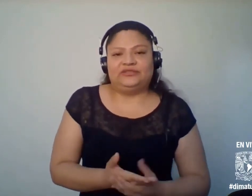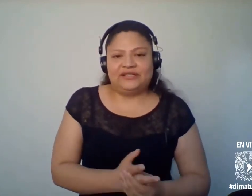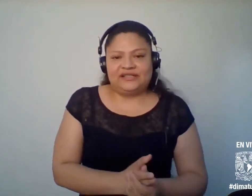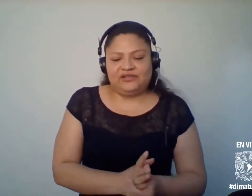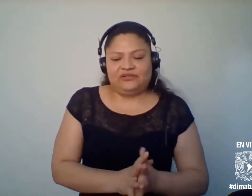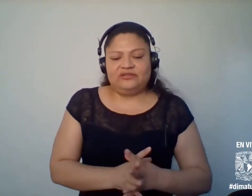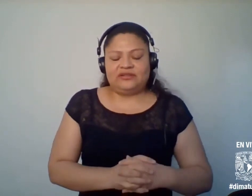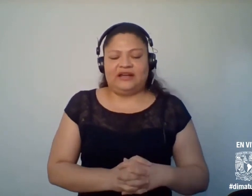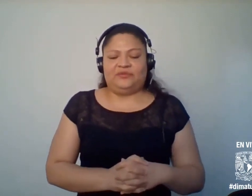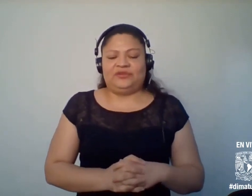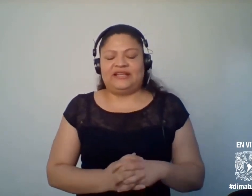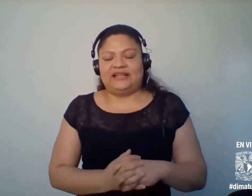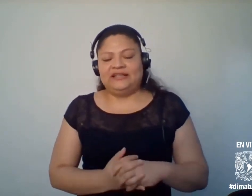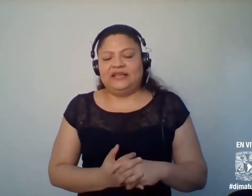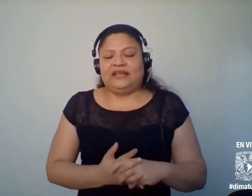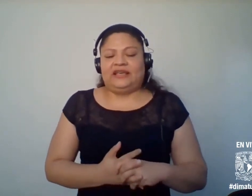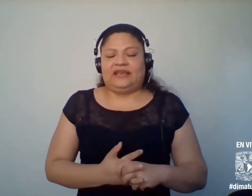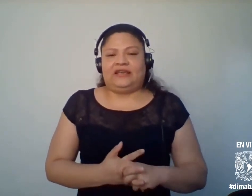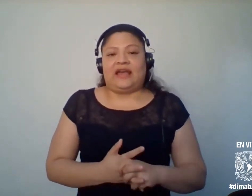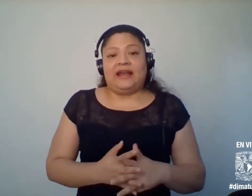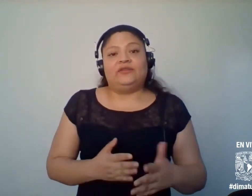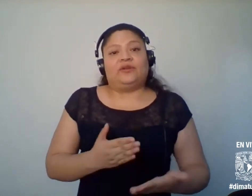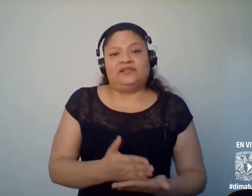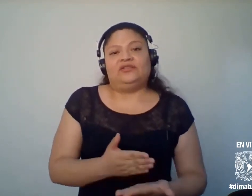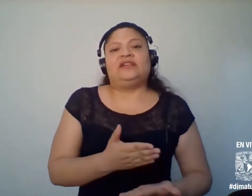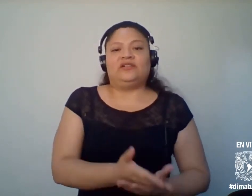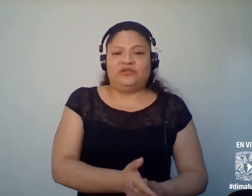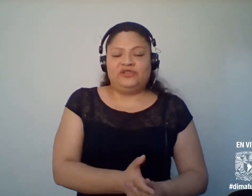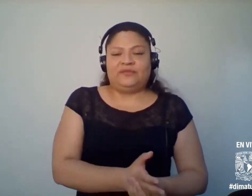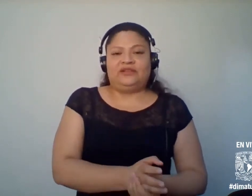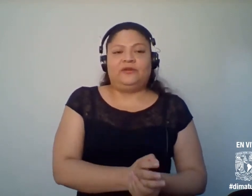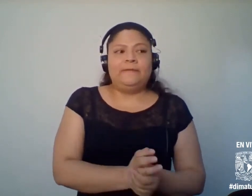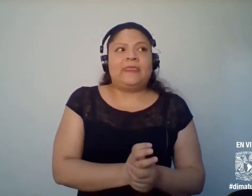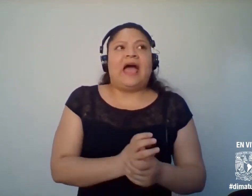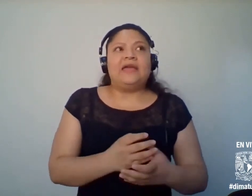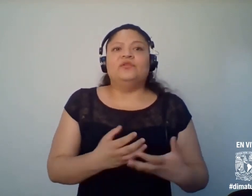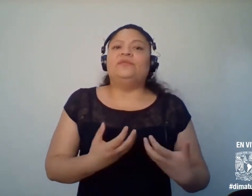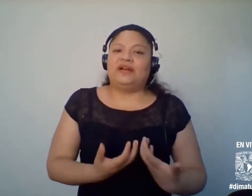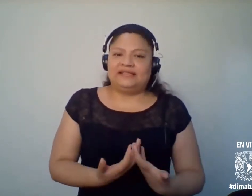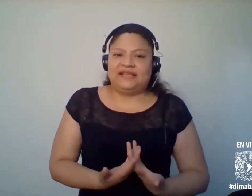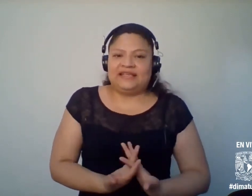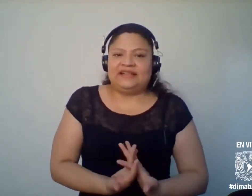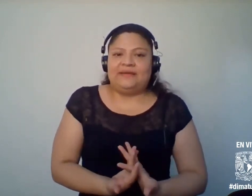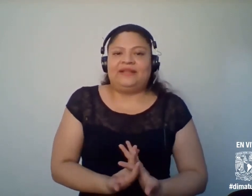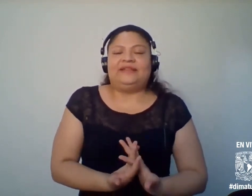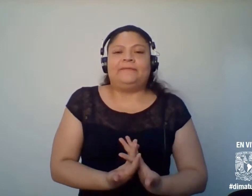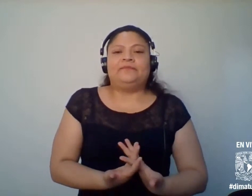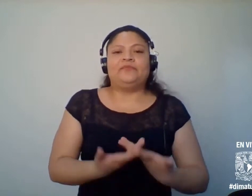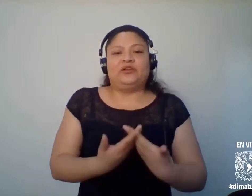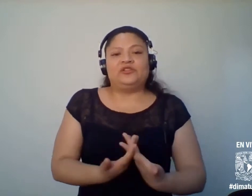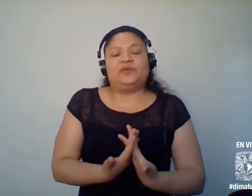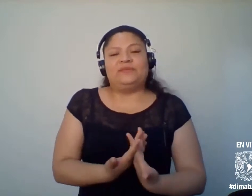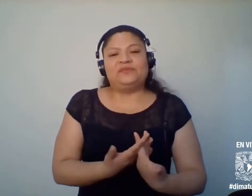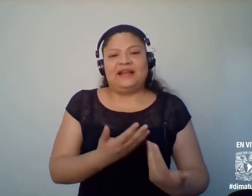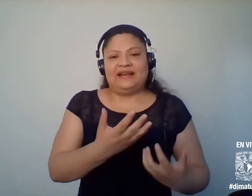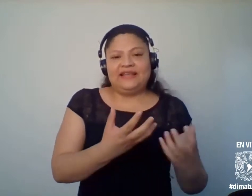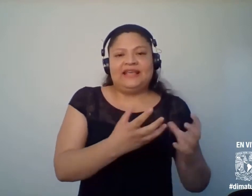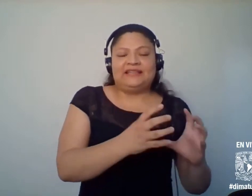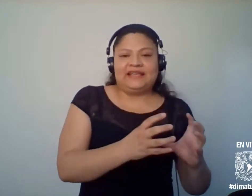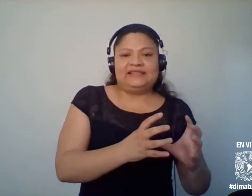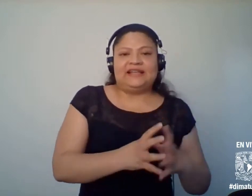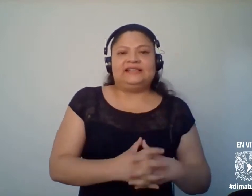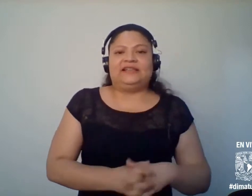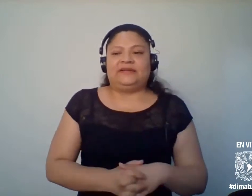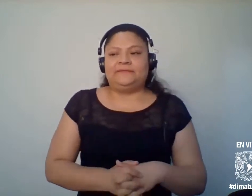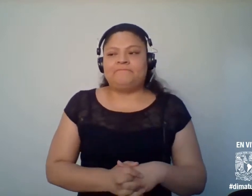tener tanto acceso la comunidad a la educación y al conocimiento, hay muy pocas señas realmente, pero nos podemos valer